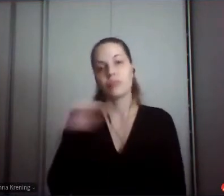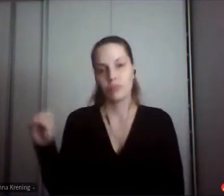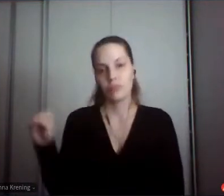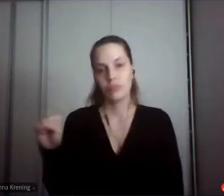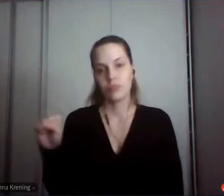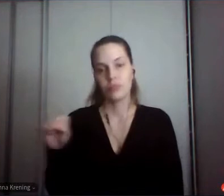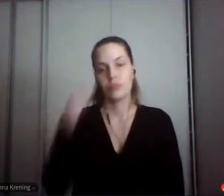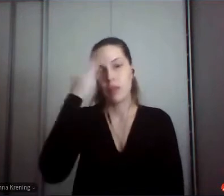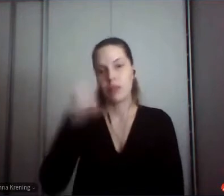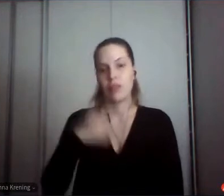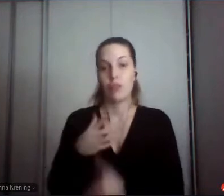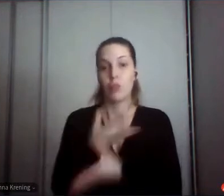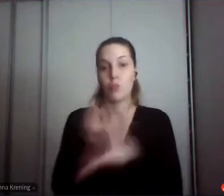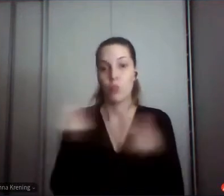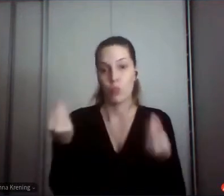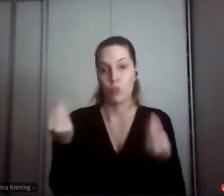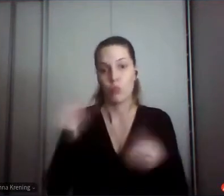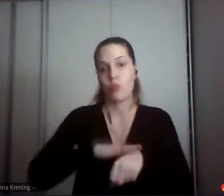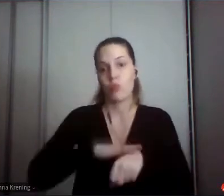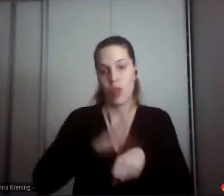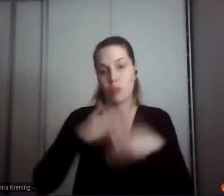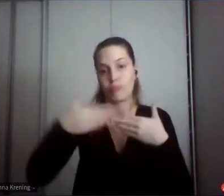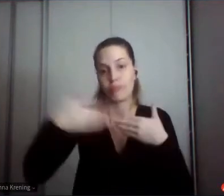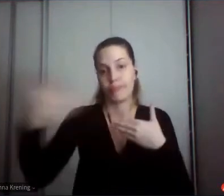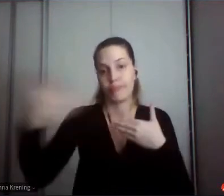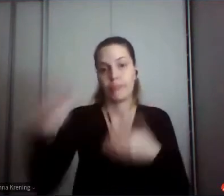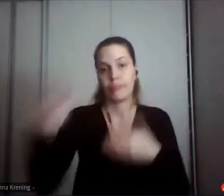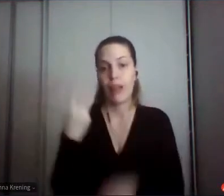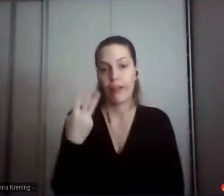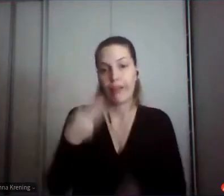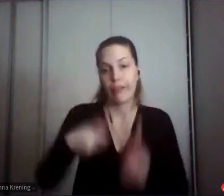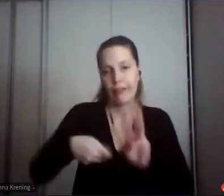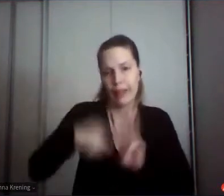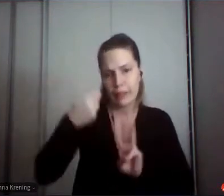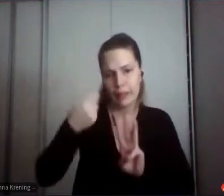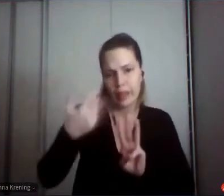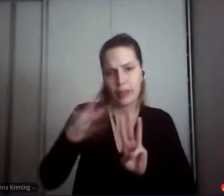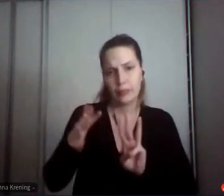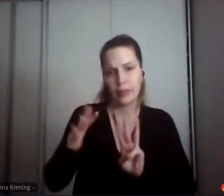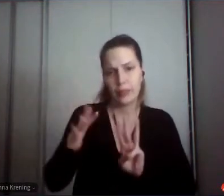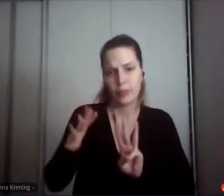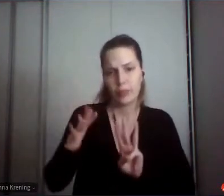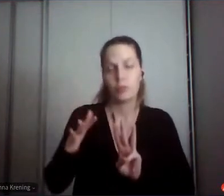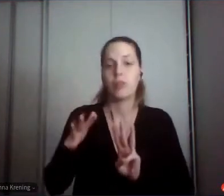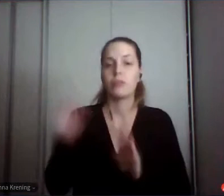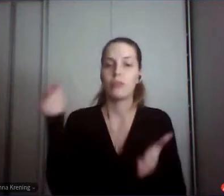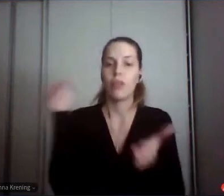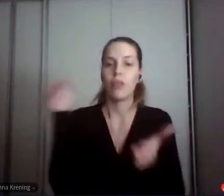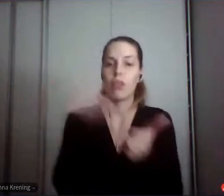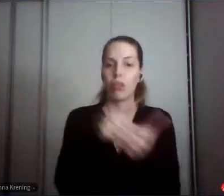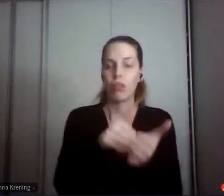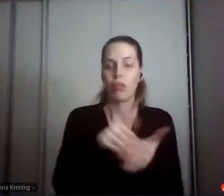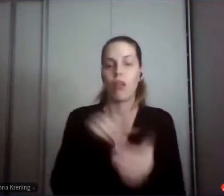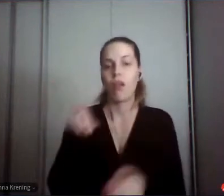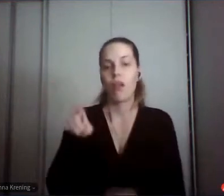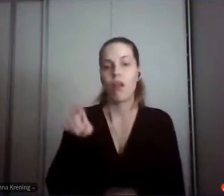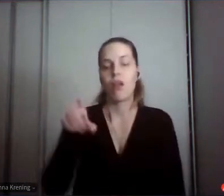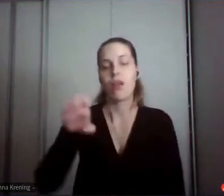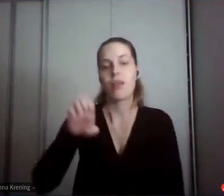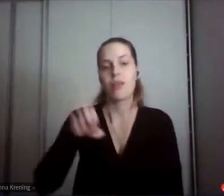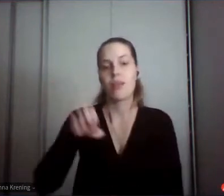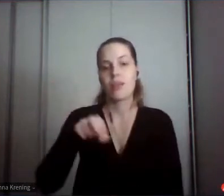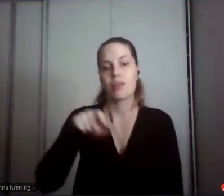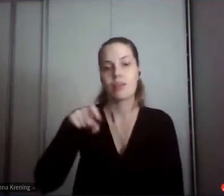exame, então a gente tem, no mínimo, 3 meses, né, 3 meses e pouco até a realização do exame, e a gente tem uma comissão que está